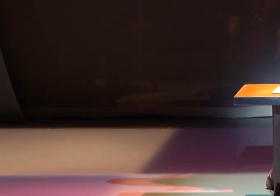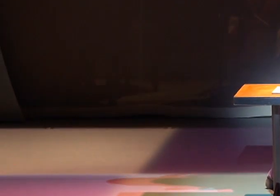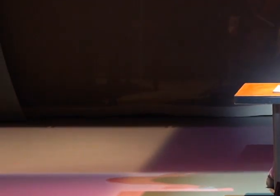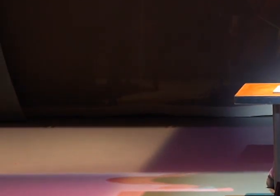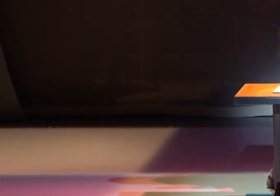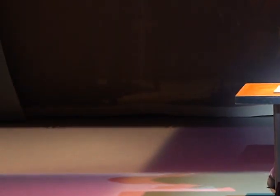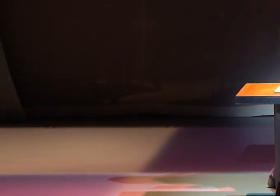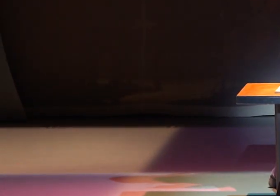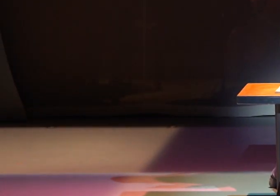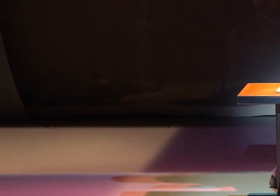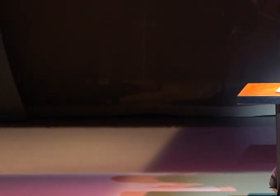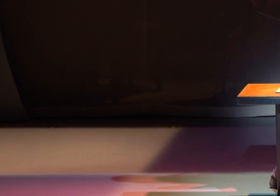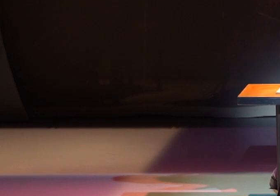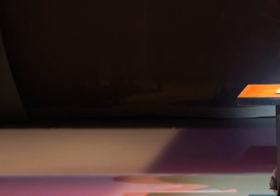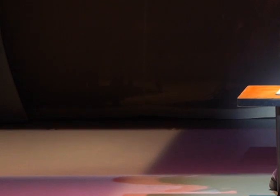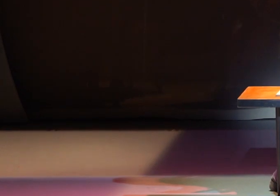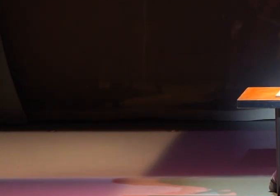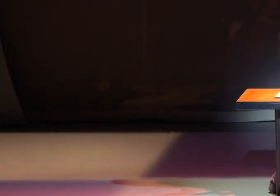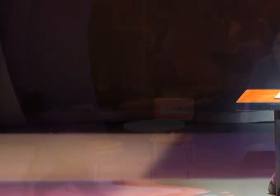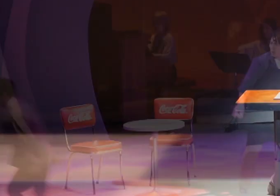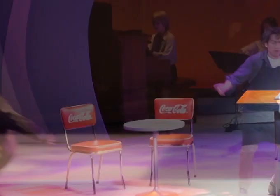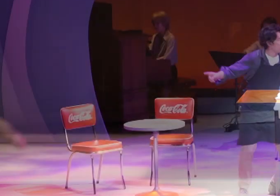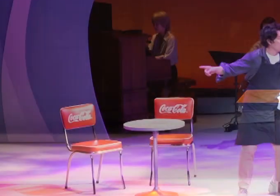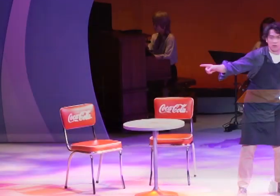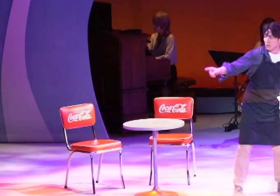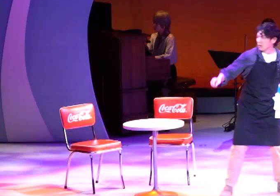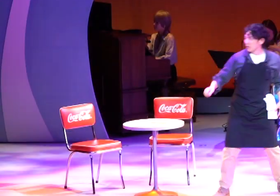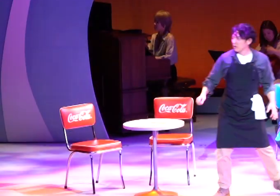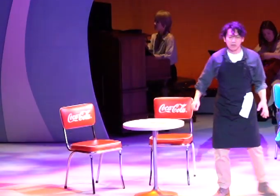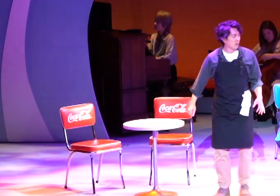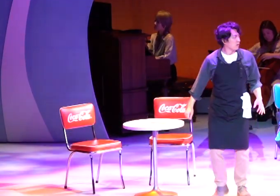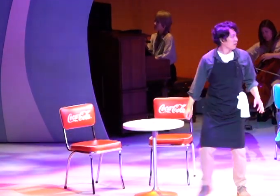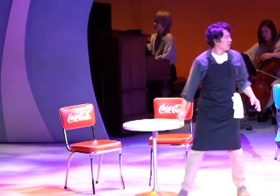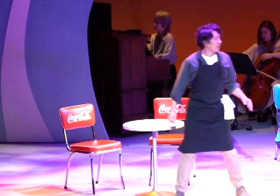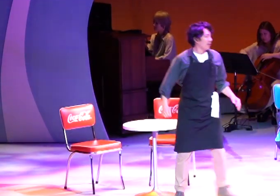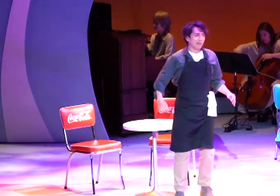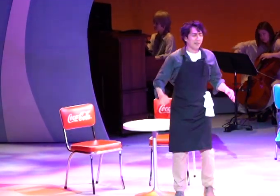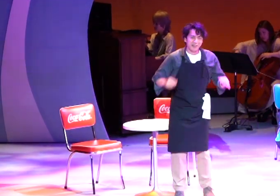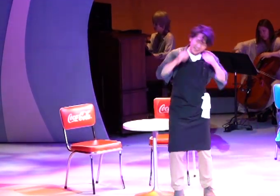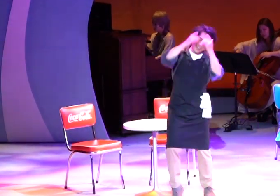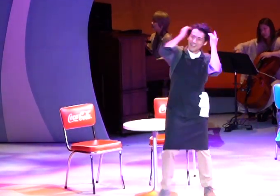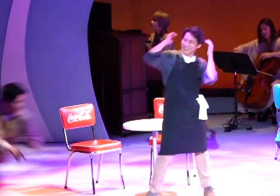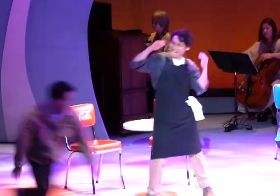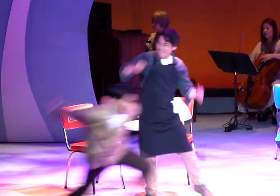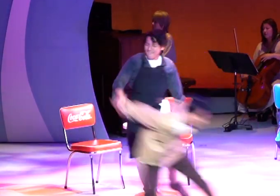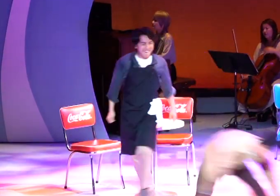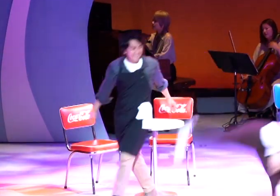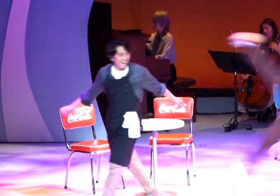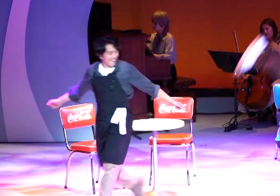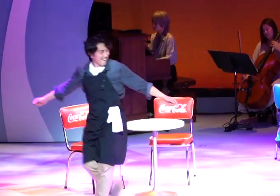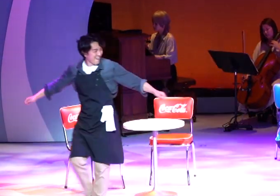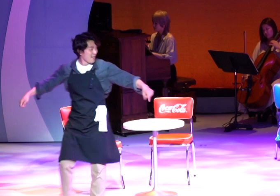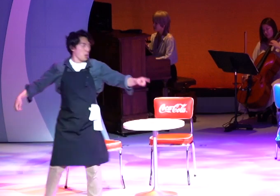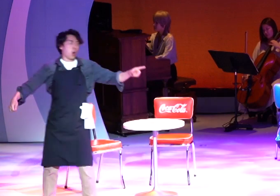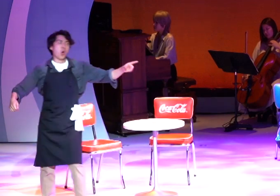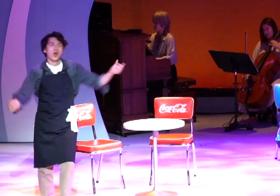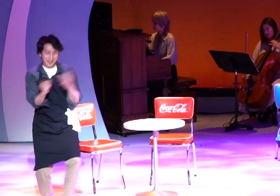れ憧れ ロキンロビン別れろ理想の青春さらば、